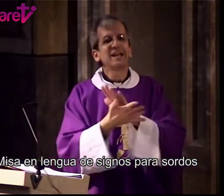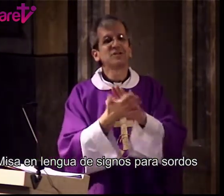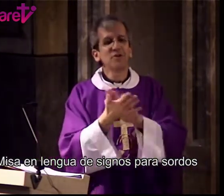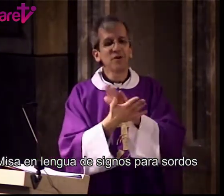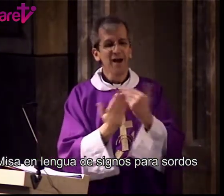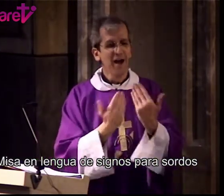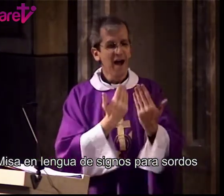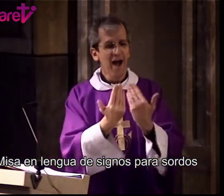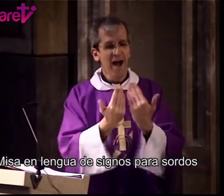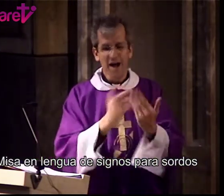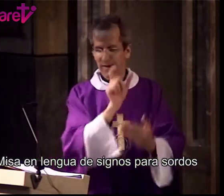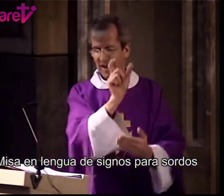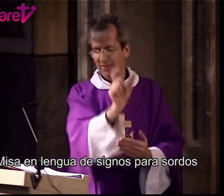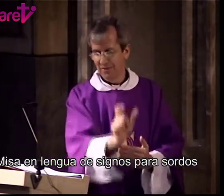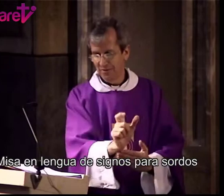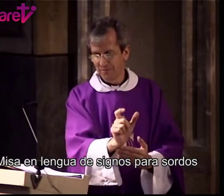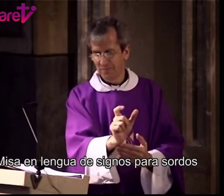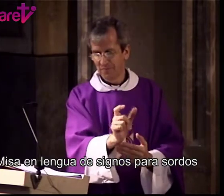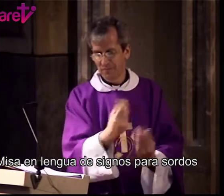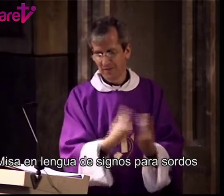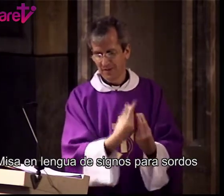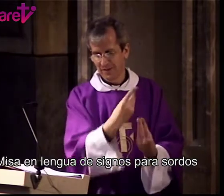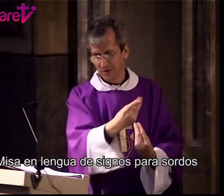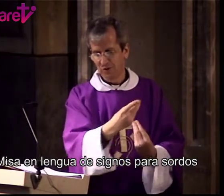estoy hablando contigo.